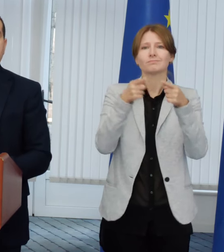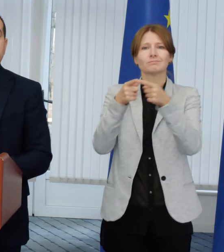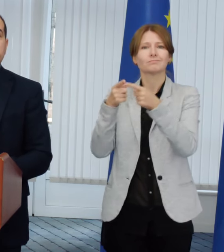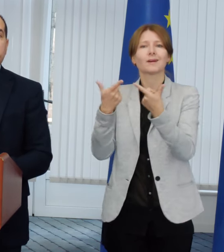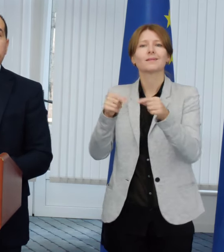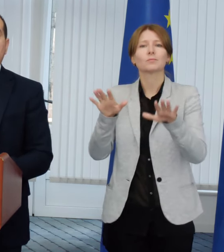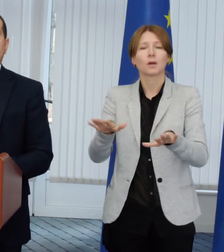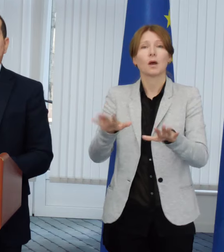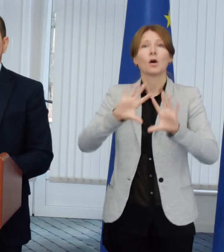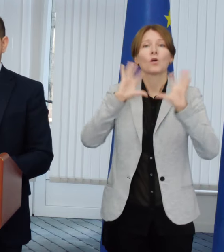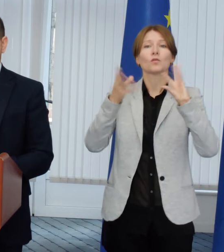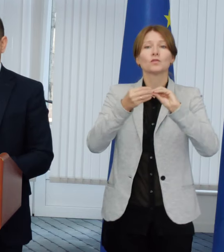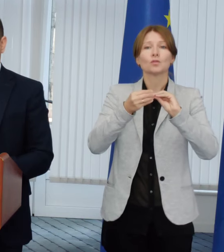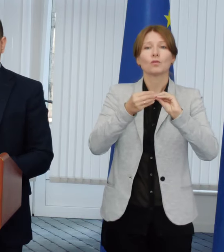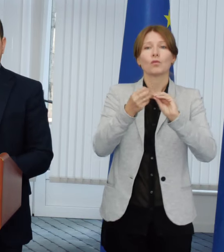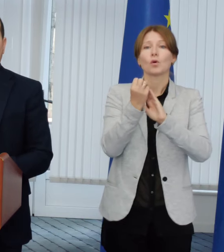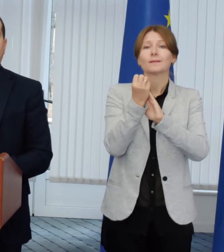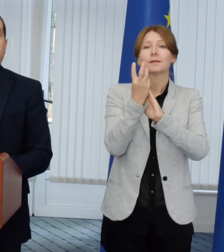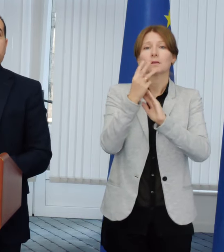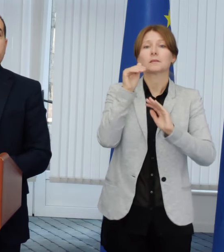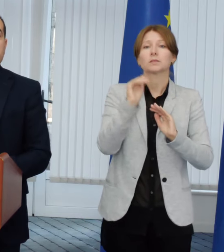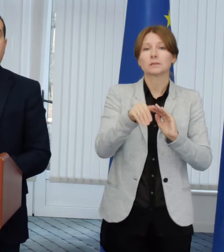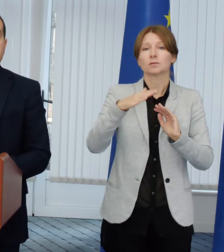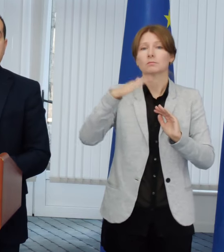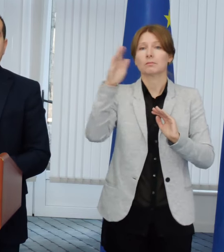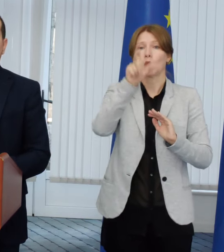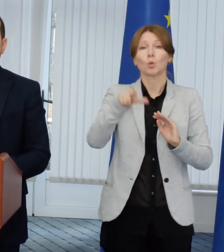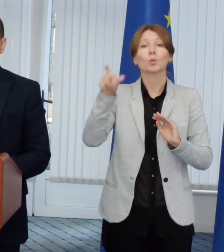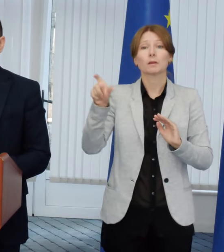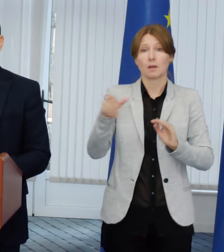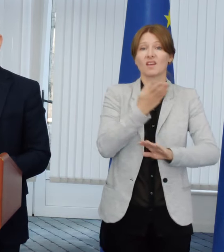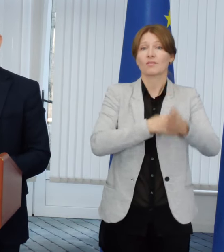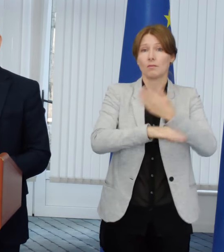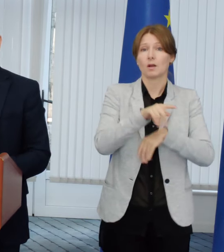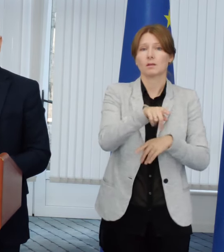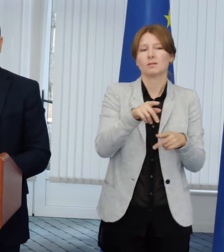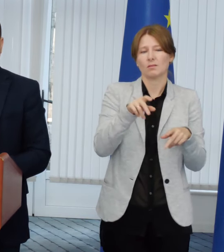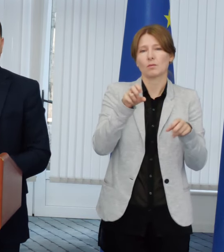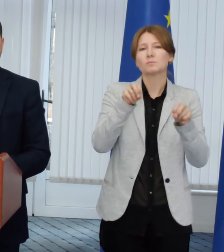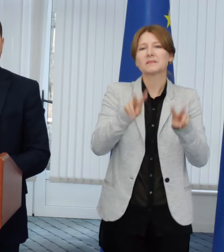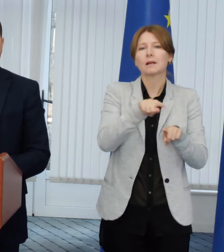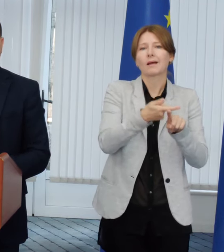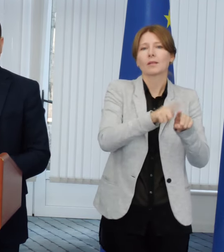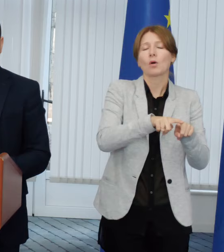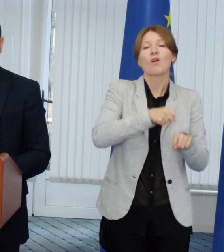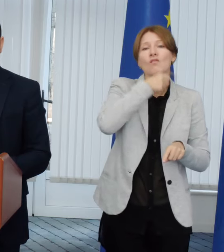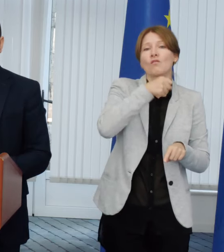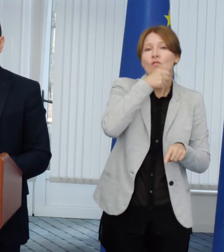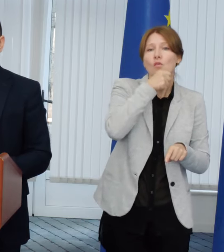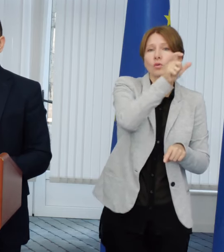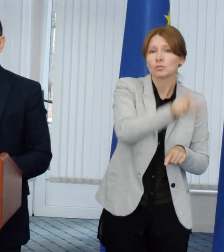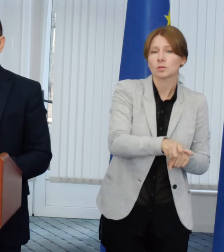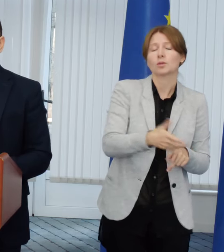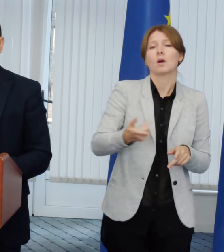de 13.200 de beneficiari. În special, aceștia sunt persoane în vârstă,